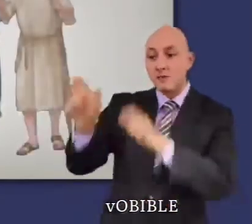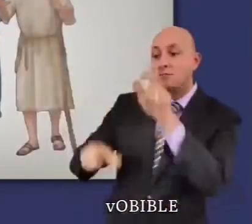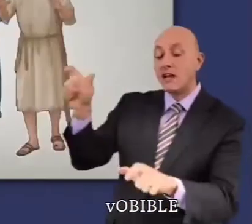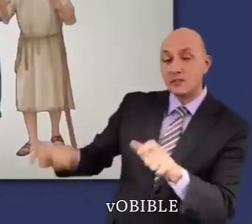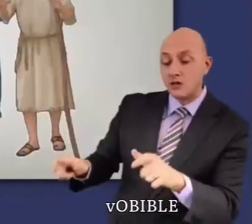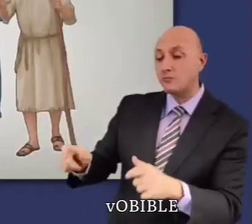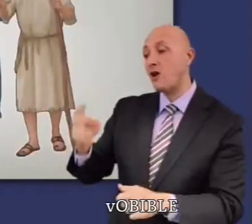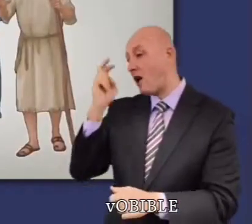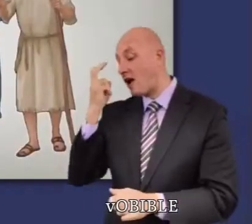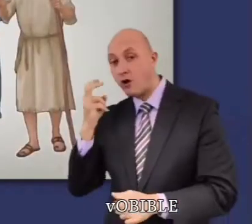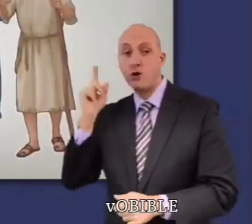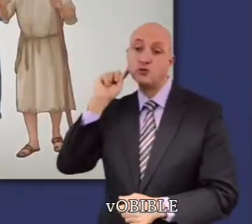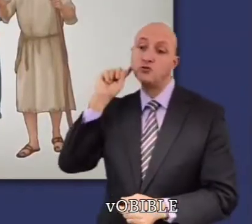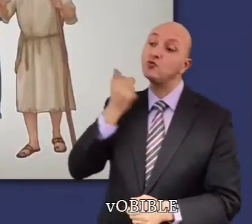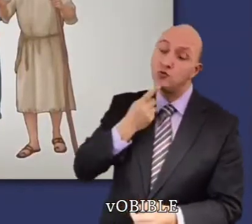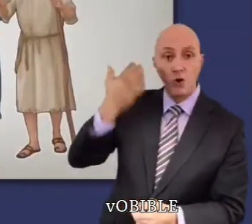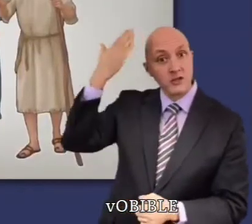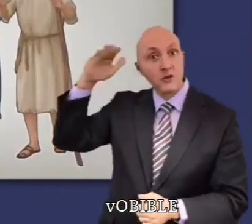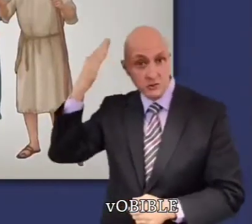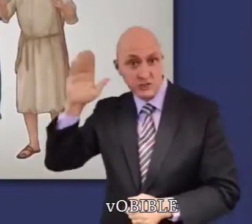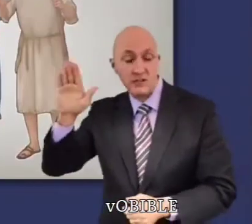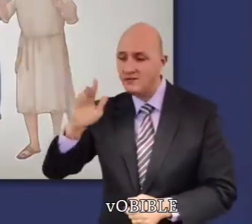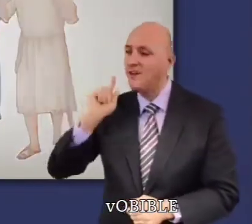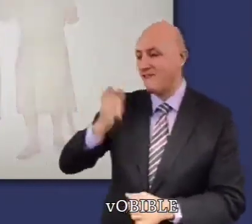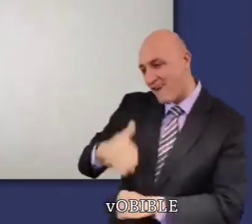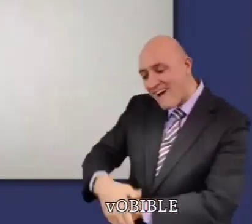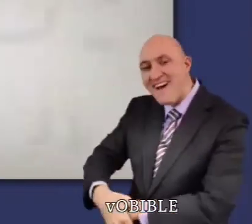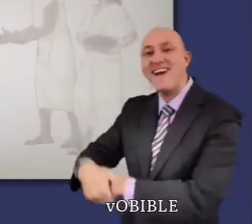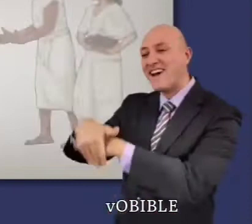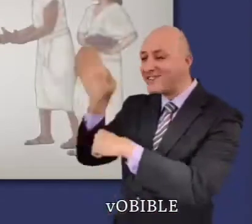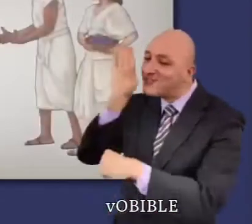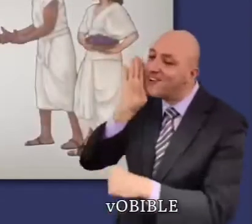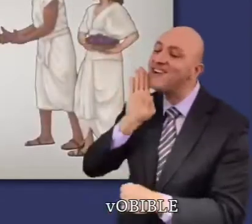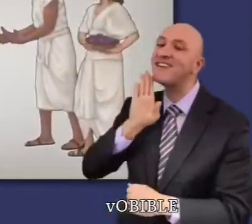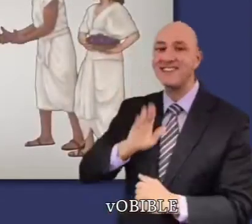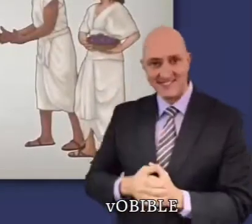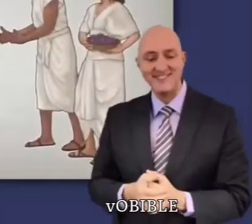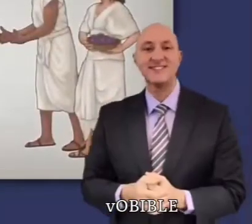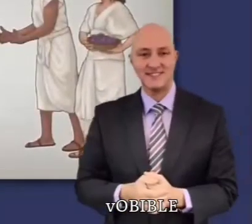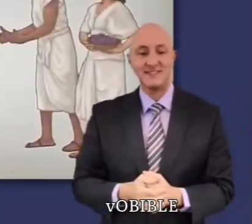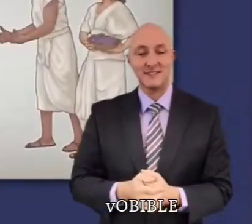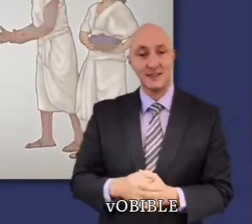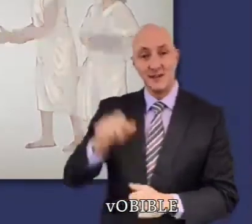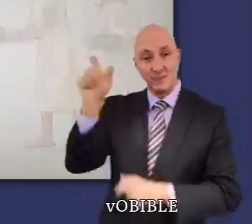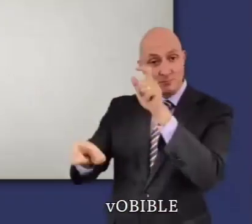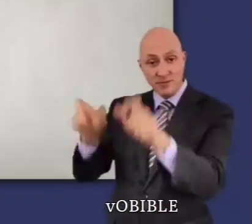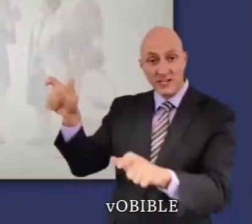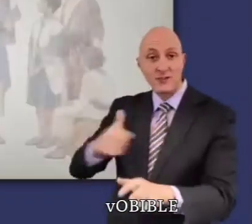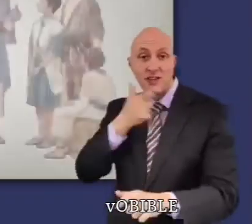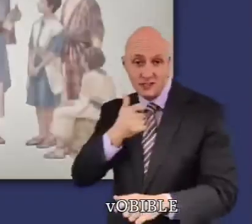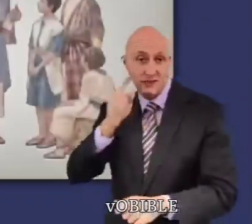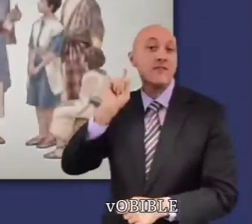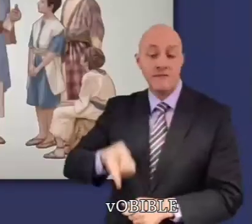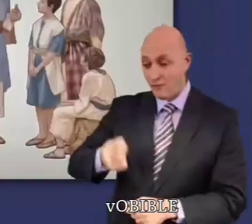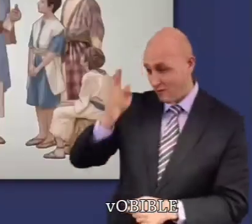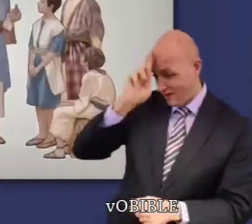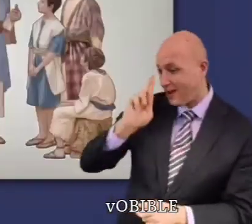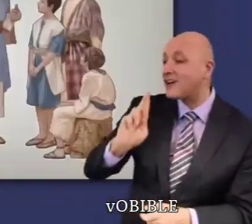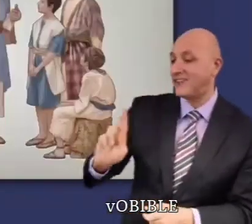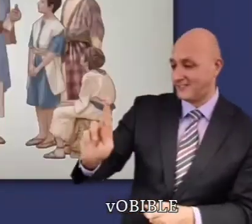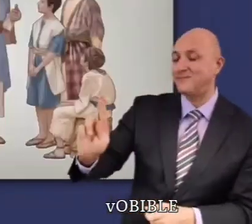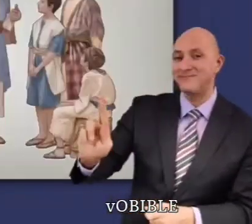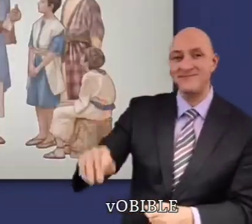Par exemple, le peuple de Dieu ne doit pas manger de sang, ni se livrer à une quelconque forme d'idolâtrie ou de spiritisme, contrairement à ce